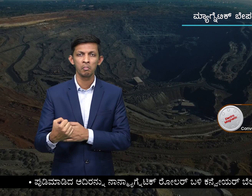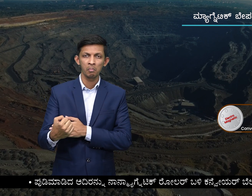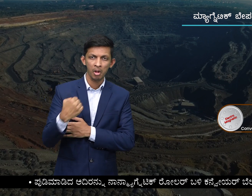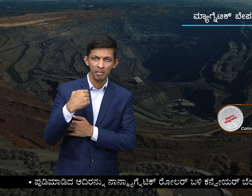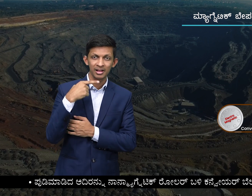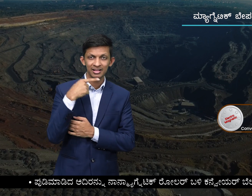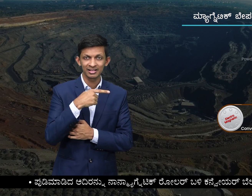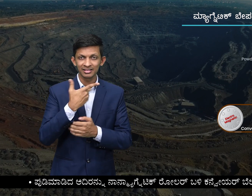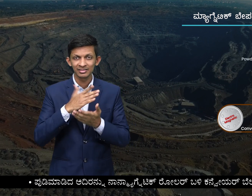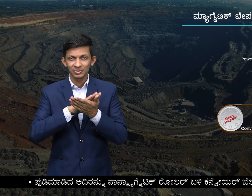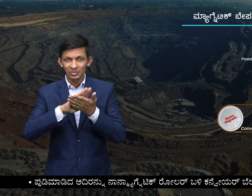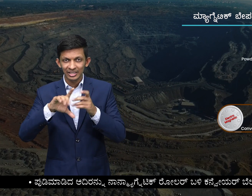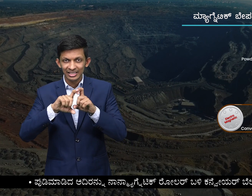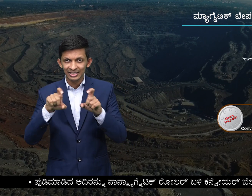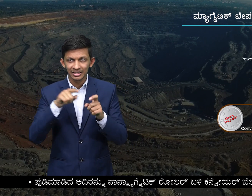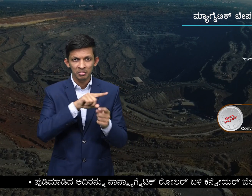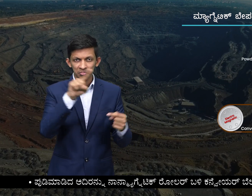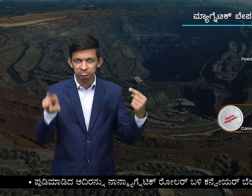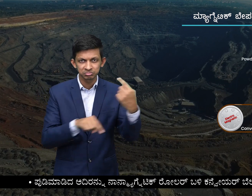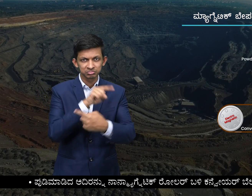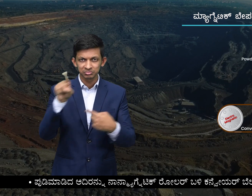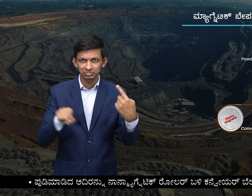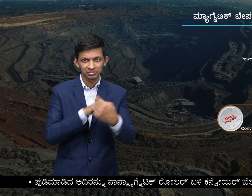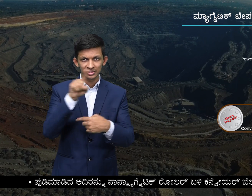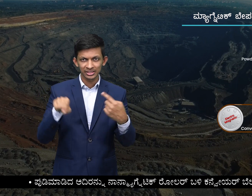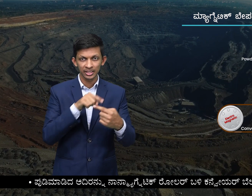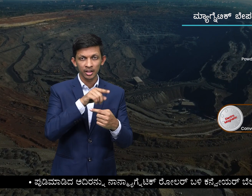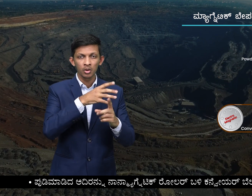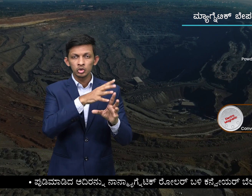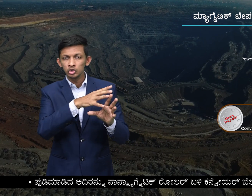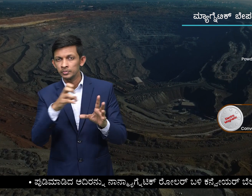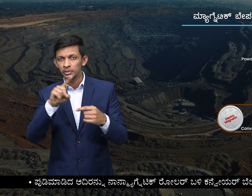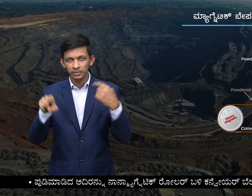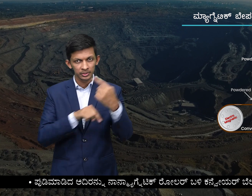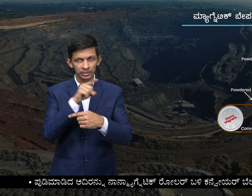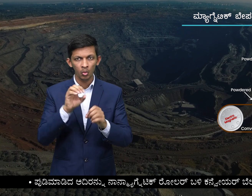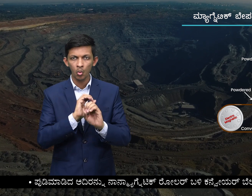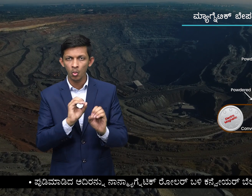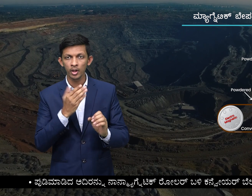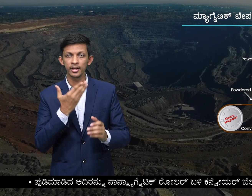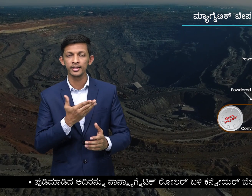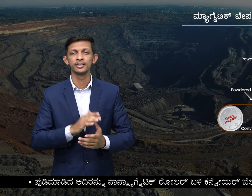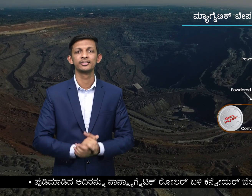ಪುಡಿ ಮಾಡಿದ ಅದಿರನ್ನ ನಾನ್ ಮ್ಯಾಗ್ನೆಟಿಕ್ ರೋಲರ್ ಬಳಿ ಕನ್ವೇಯರ್ ಬೆಲ್ಟ್ನಲ್ಲಿ ಸುರಿಯಲಾಗುತ್ತೆ.